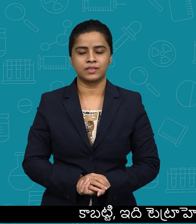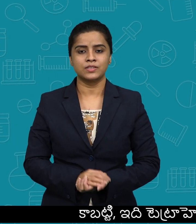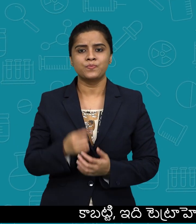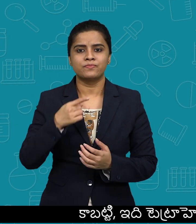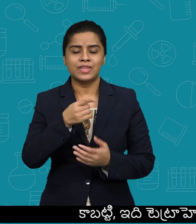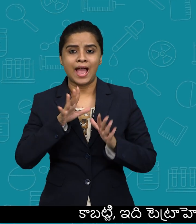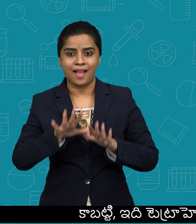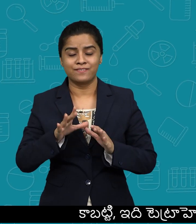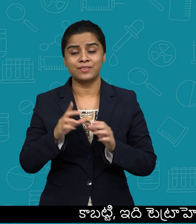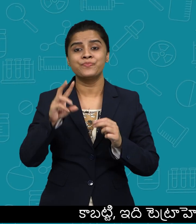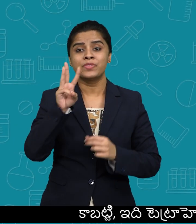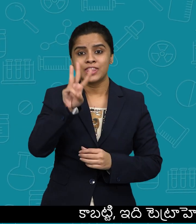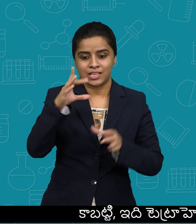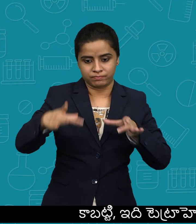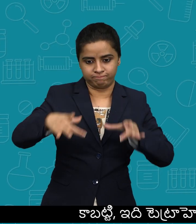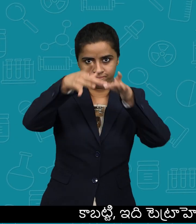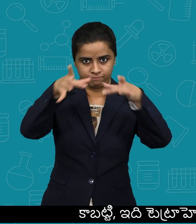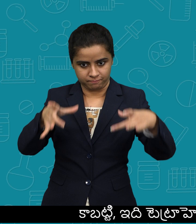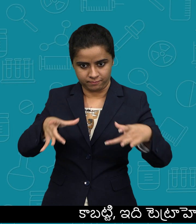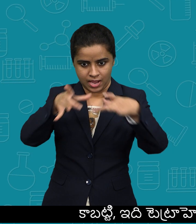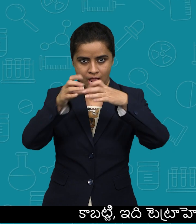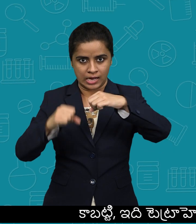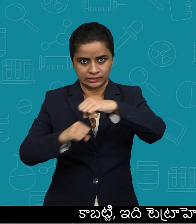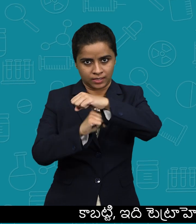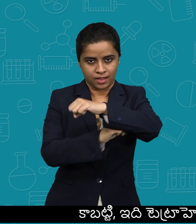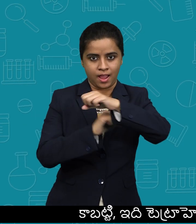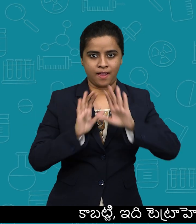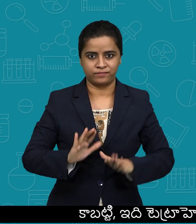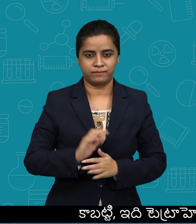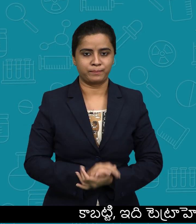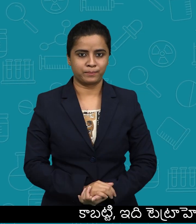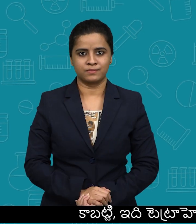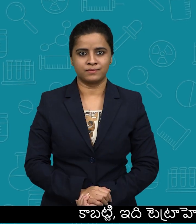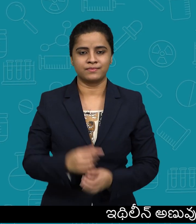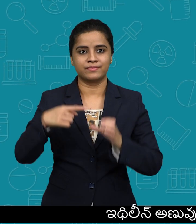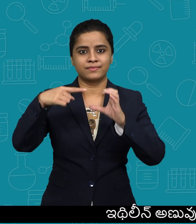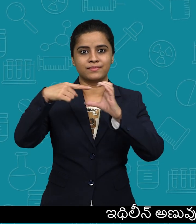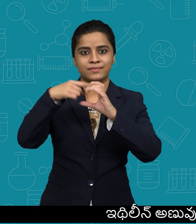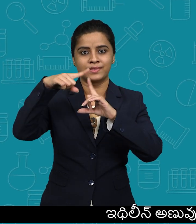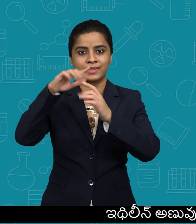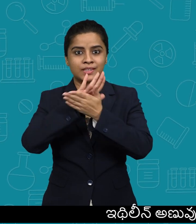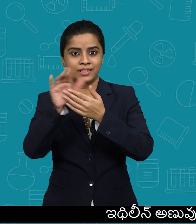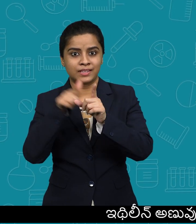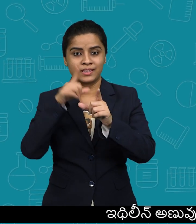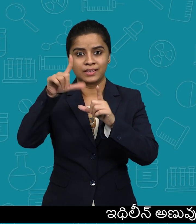ఇది టెట్రాహెడ్రల్ నిర్మాణాన్ని కలిగి ఉంటుంది. ఇథిలీన్ అణువు